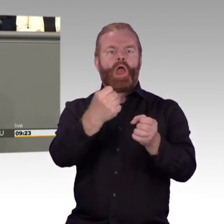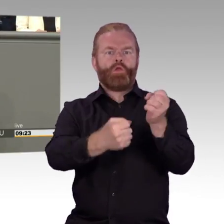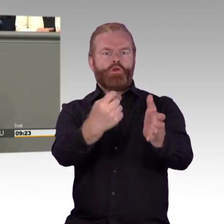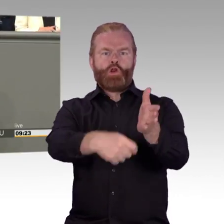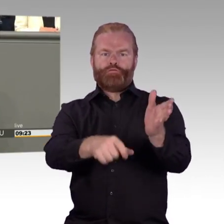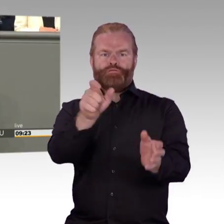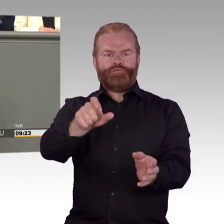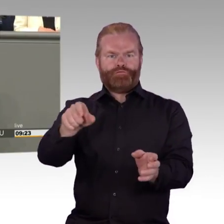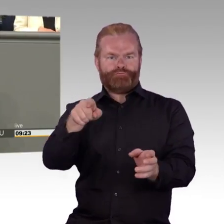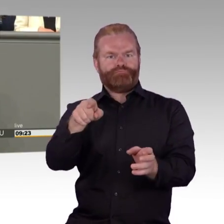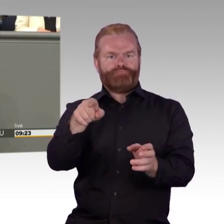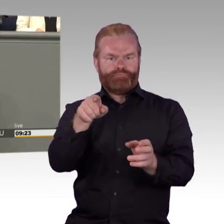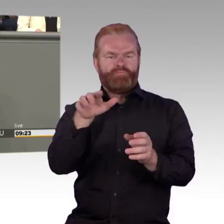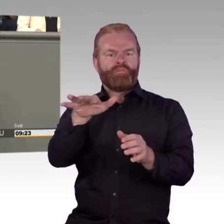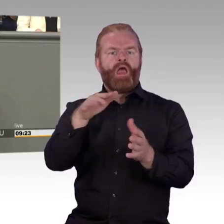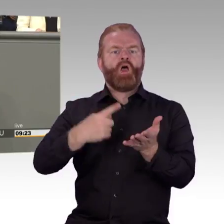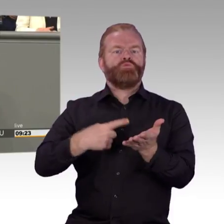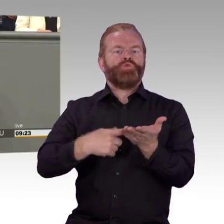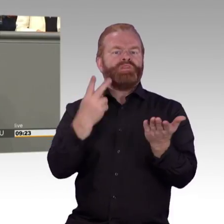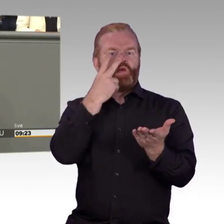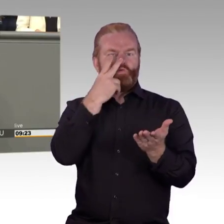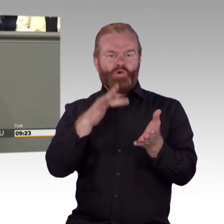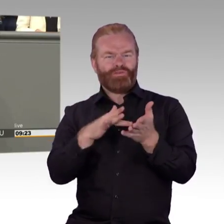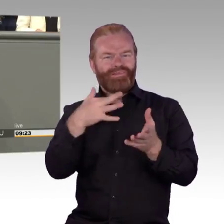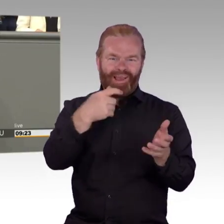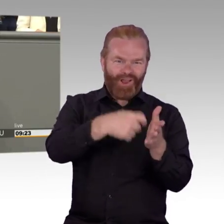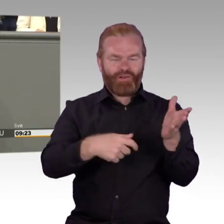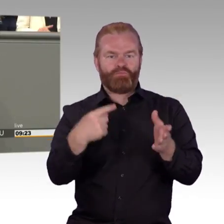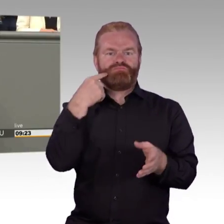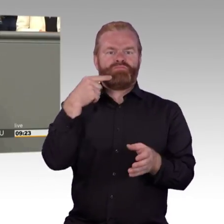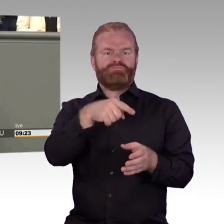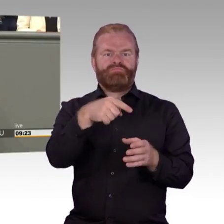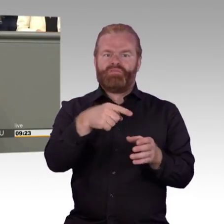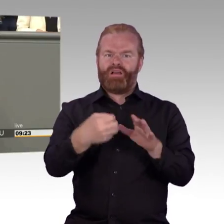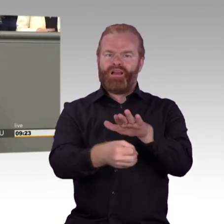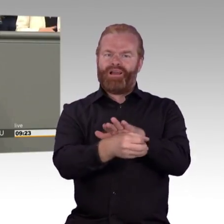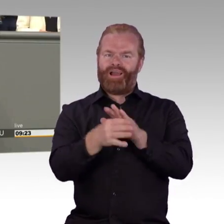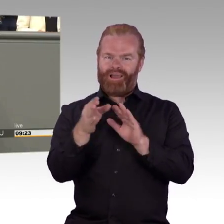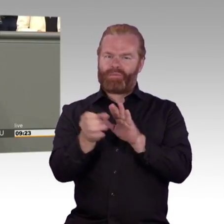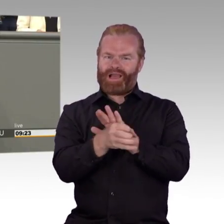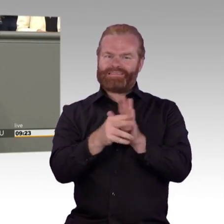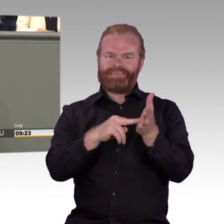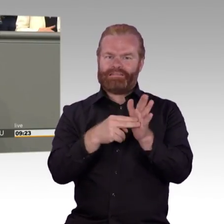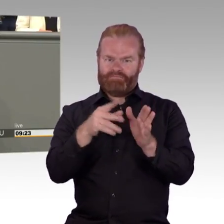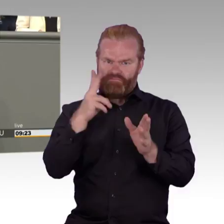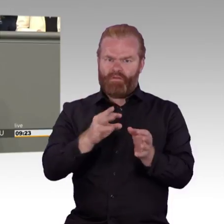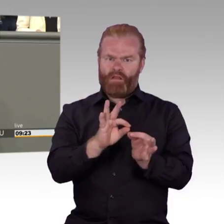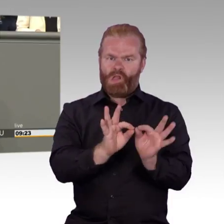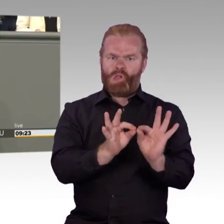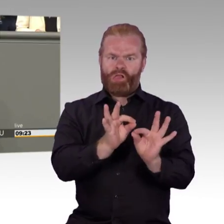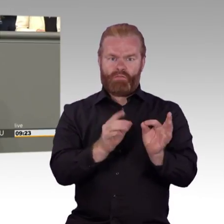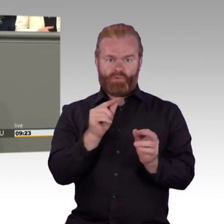Das sind die Fragen, die viele Verbraucher betreffen, wo typischerweise auf der anderen Seite ein großes Unternehmen steht, das auch nur auf gerichtlichen